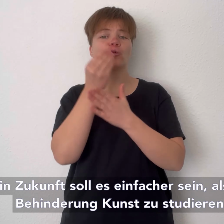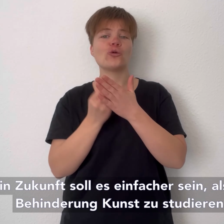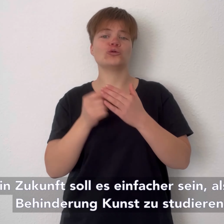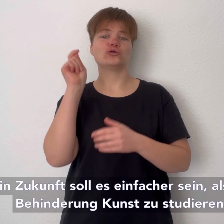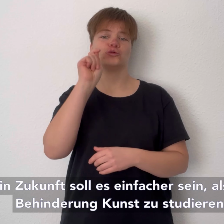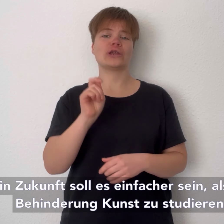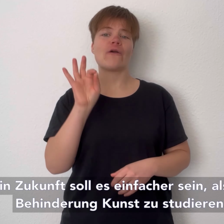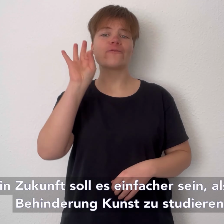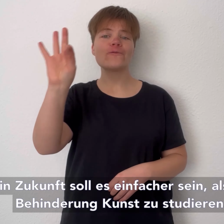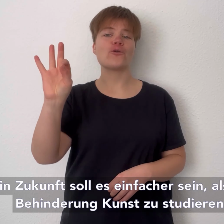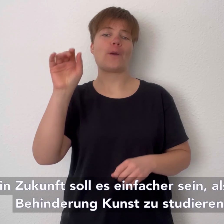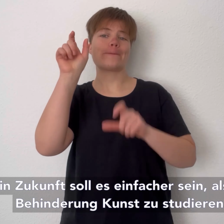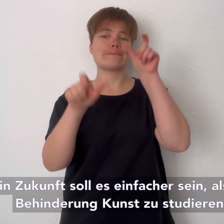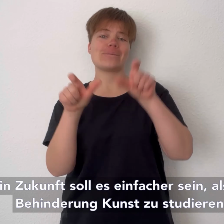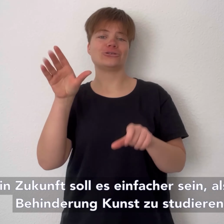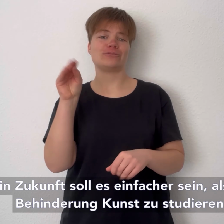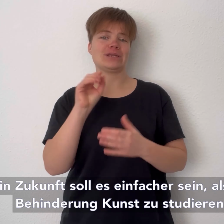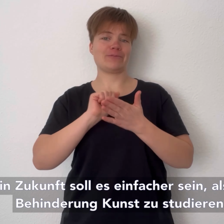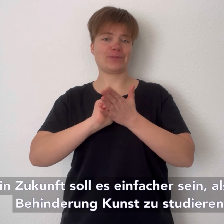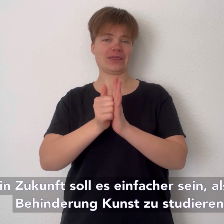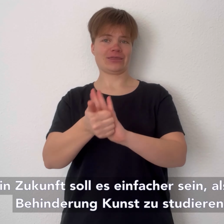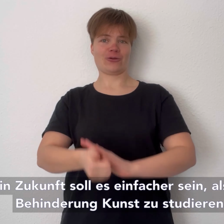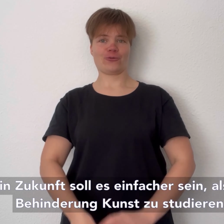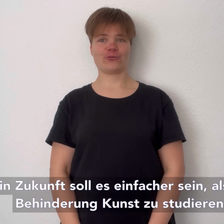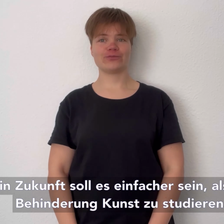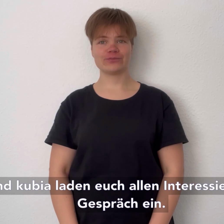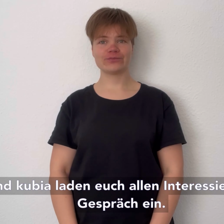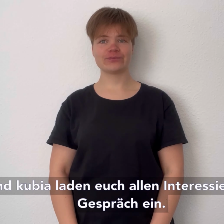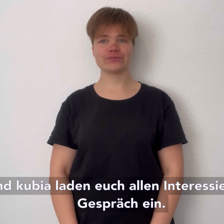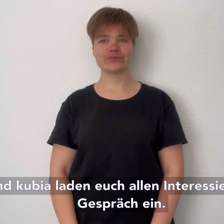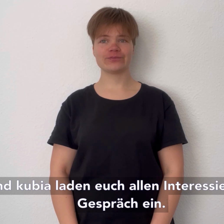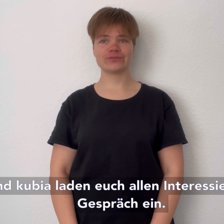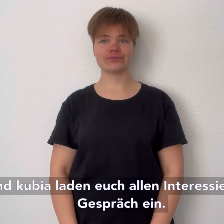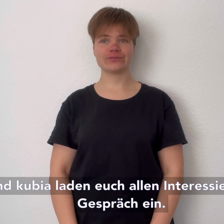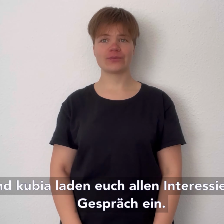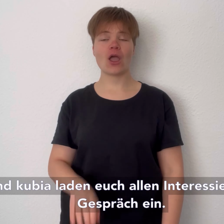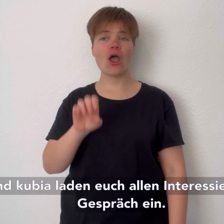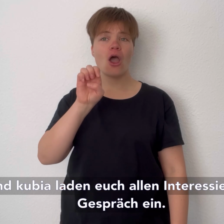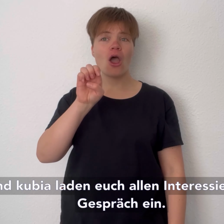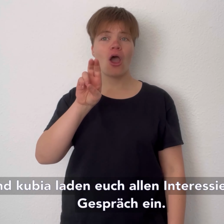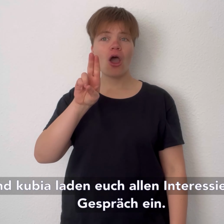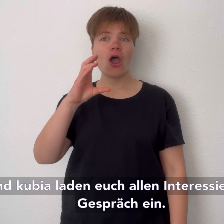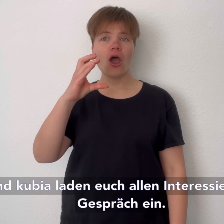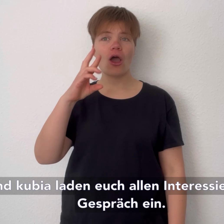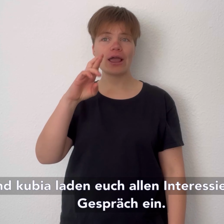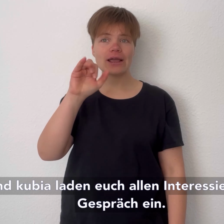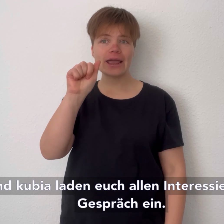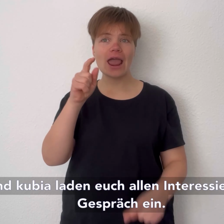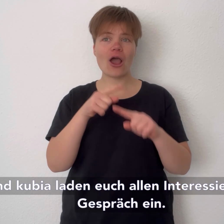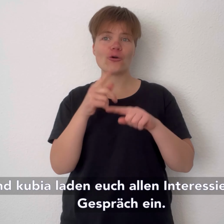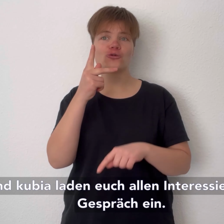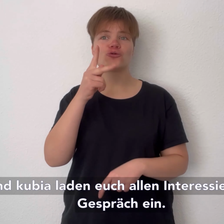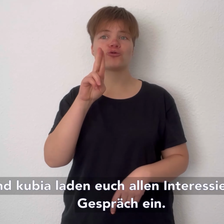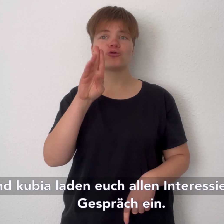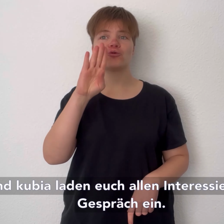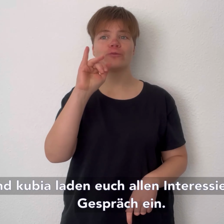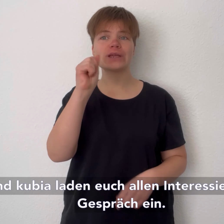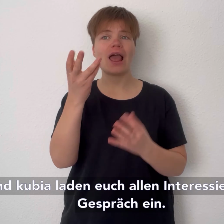als Kreative mit Behinderung Kunst zu studieren. Eukrea und Kubia laden euch alle Interessierte zu einem